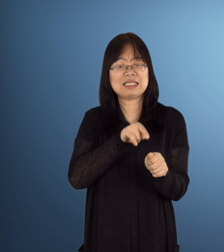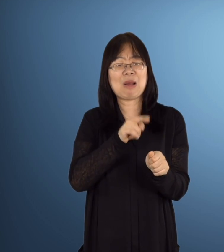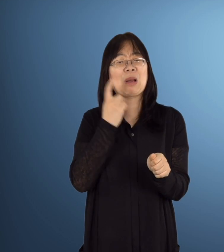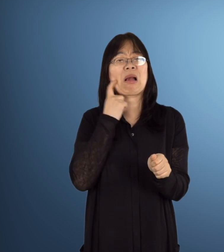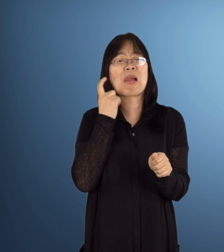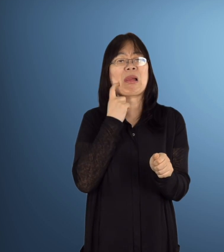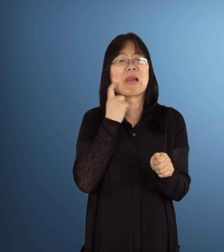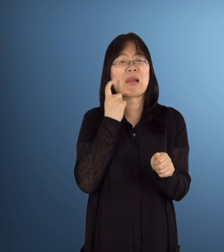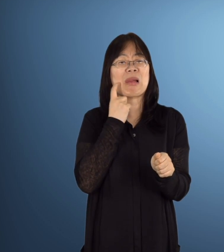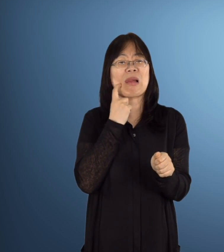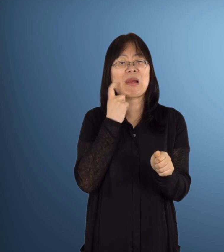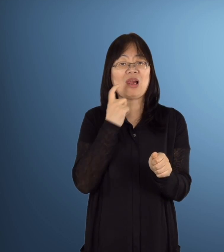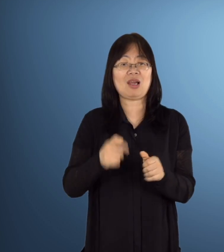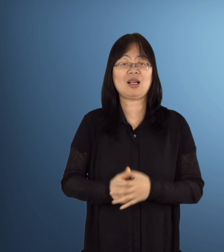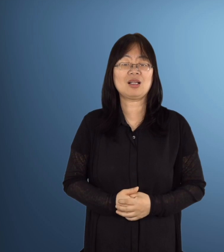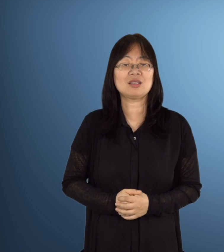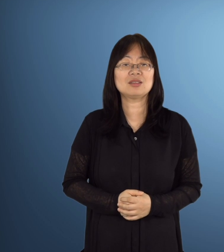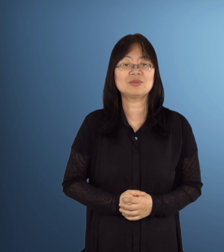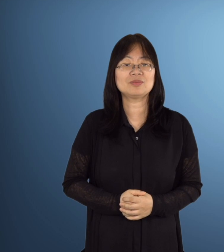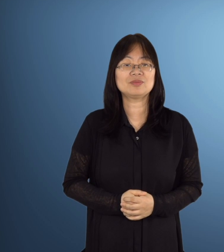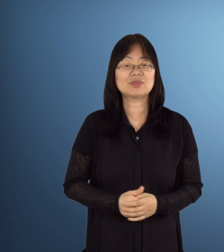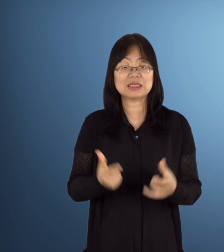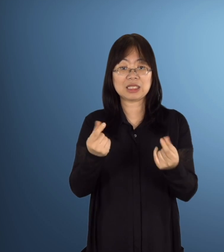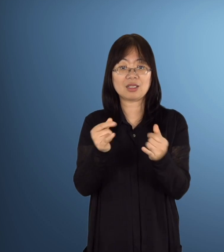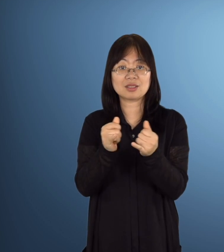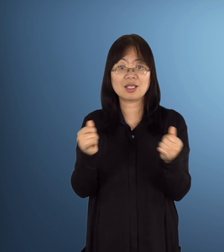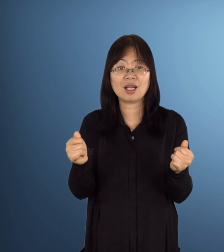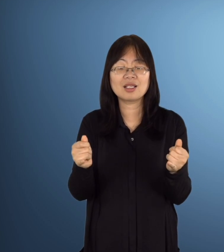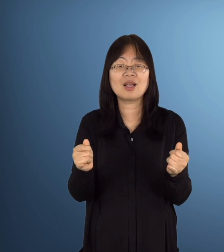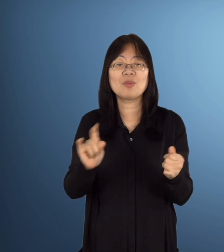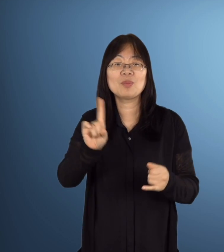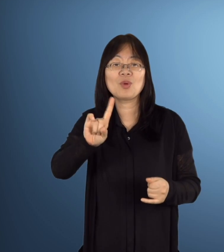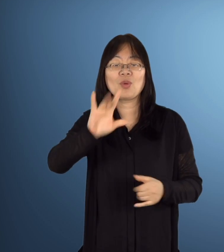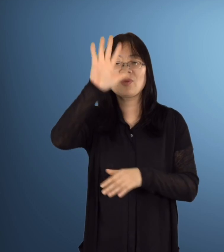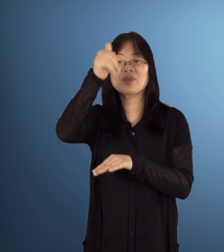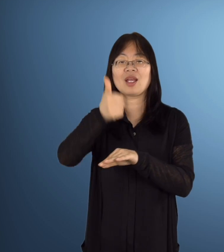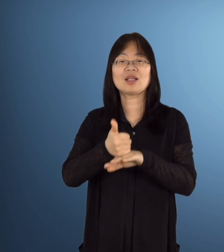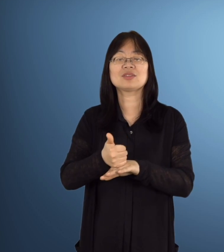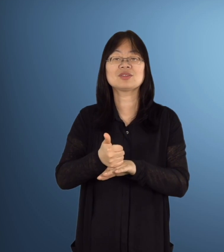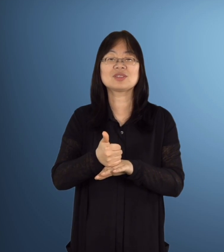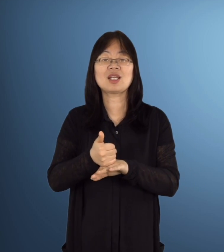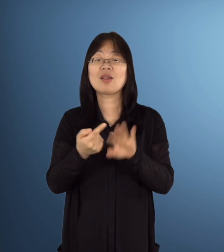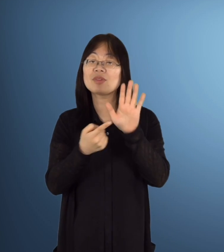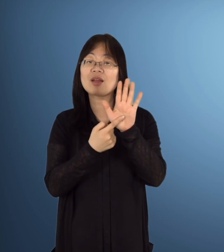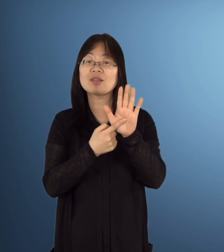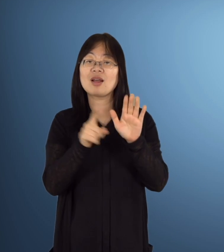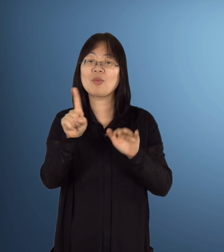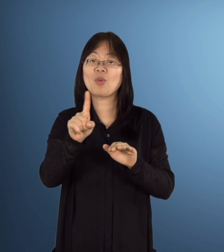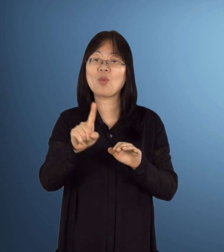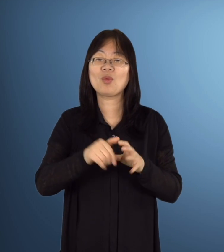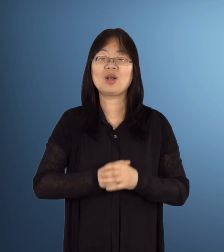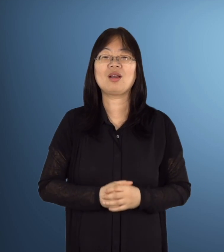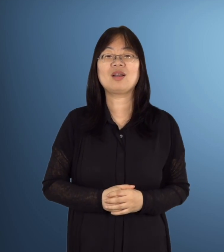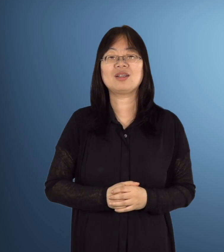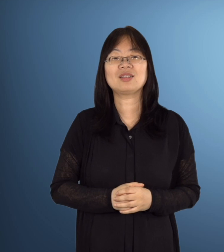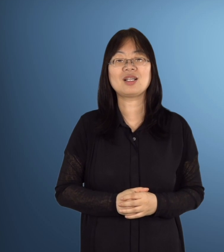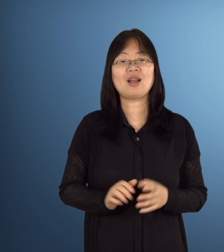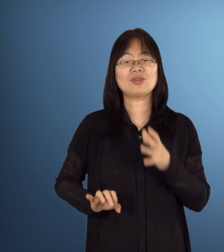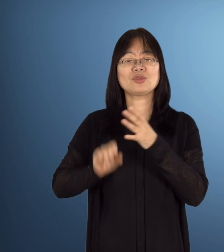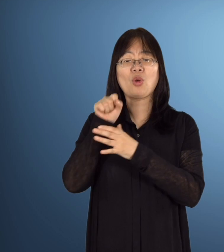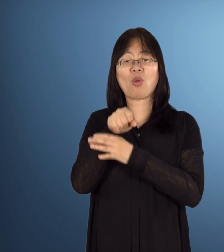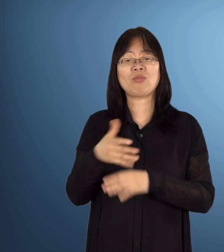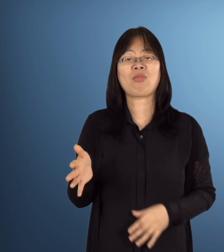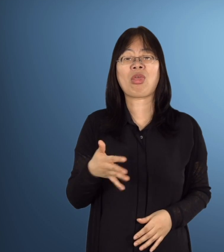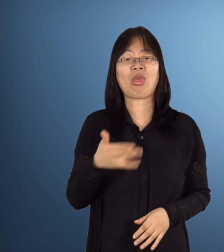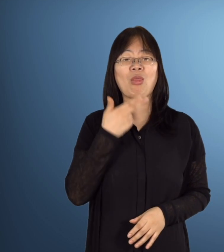말이에요, 가짜. 그런 사람은 나중에 뭘로 나타난다는 거죠? 열매가